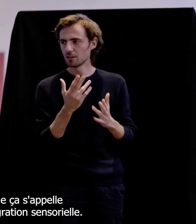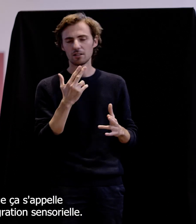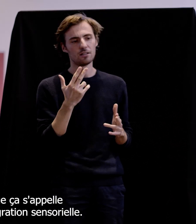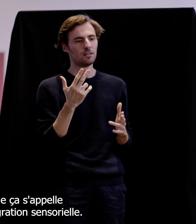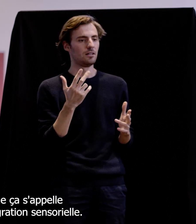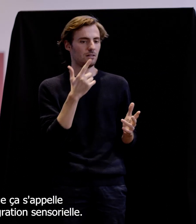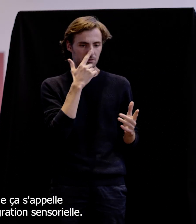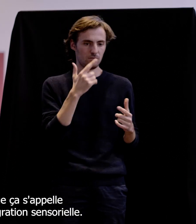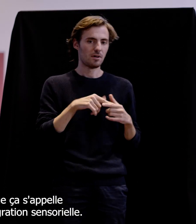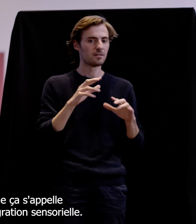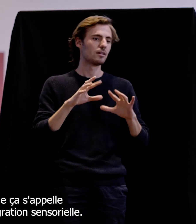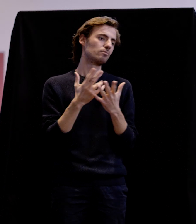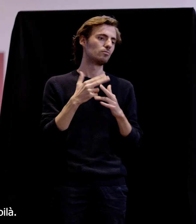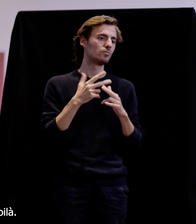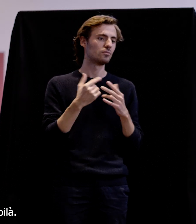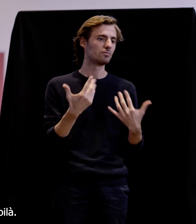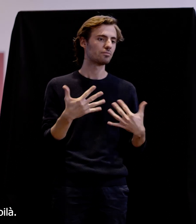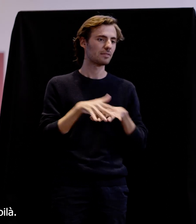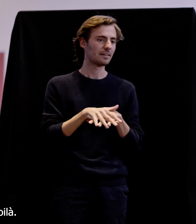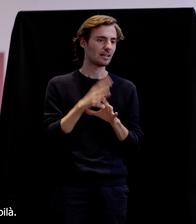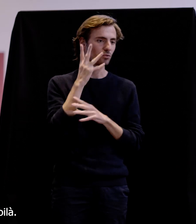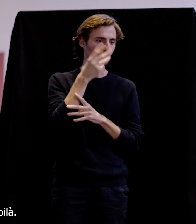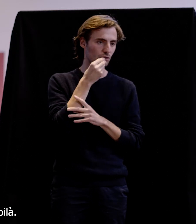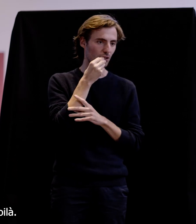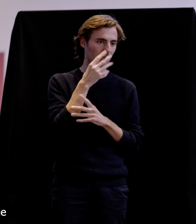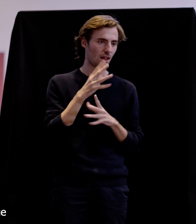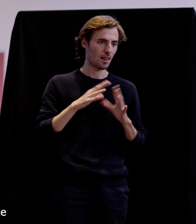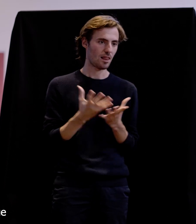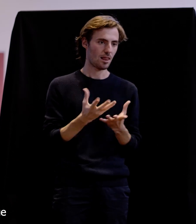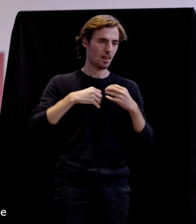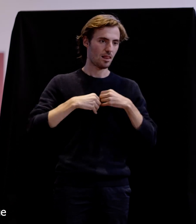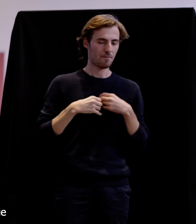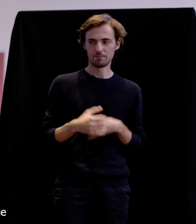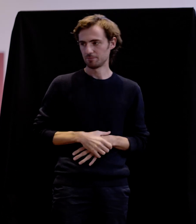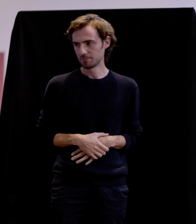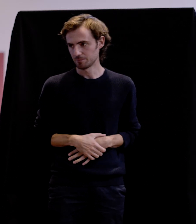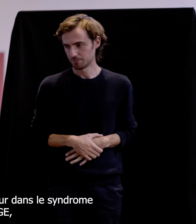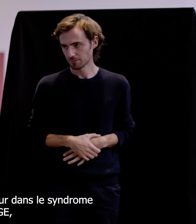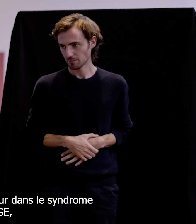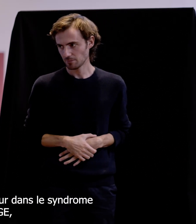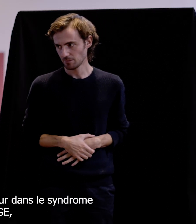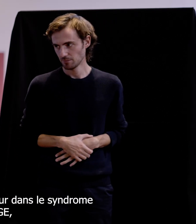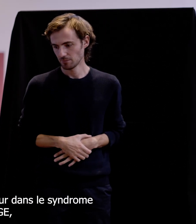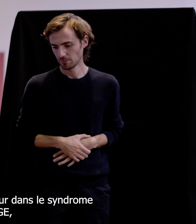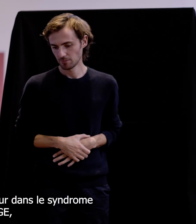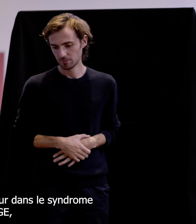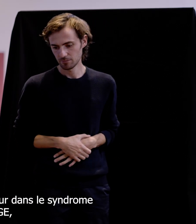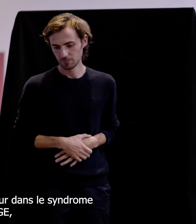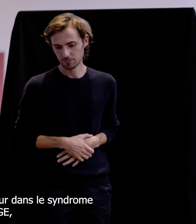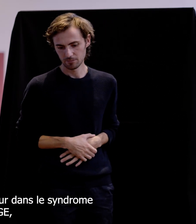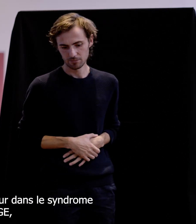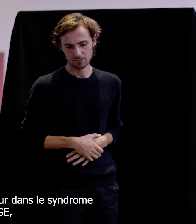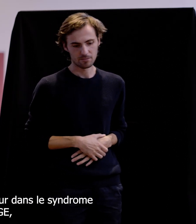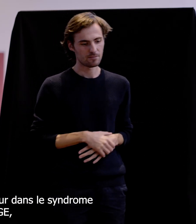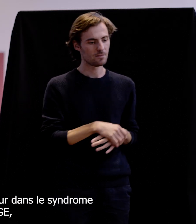de l'intégration sensorielle. Donc voilà. Et que le développement moteur dans